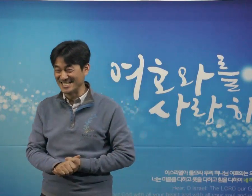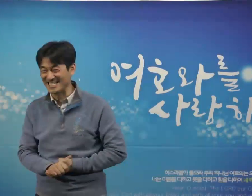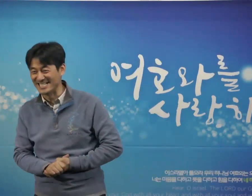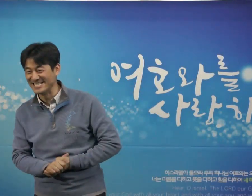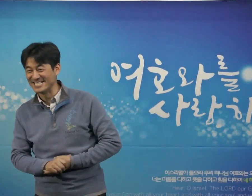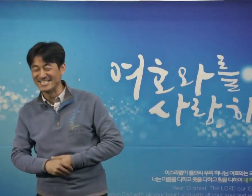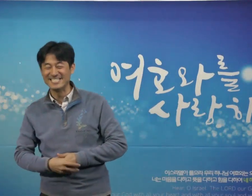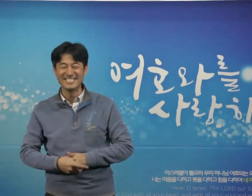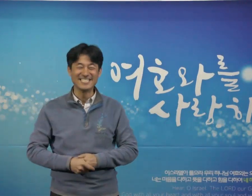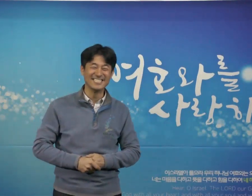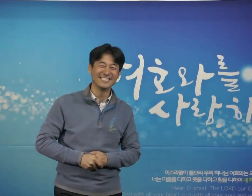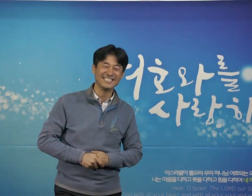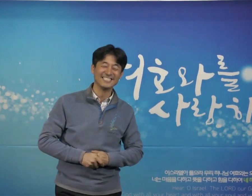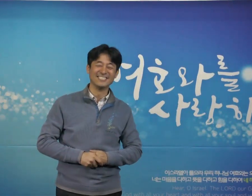여러분 참여 가능하십니까? 네.